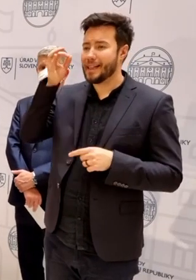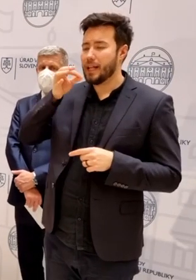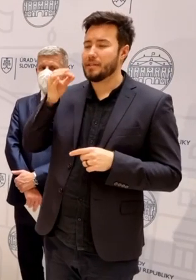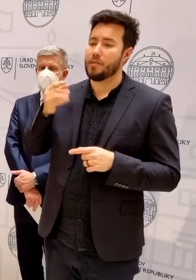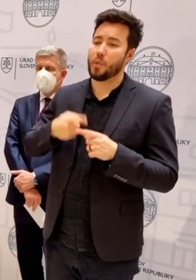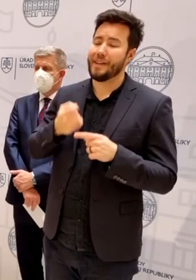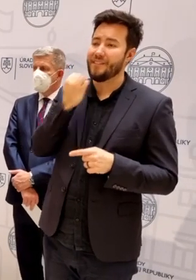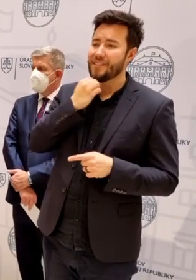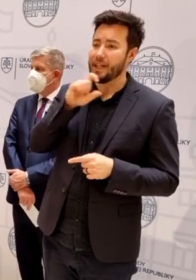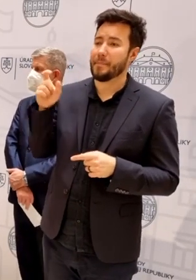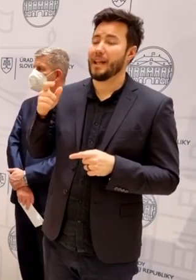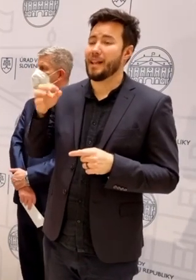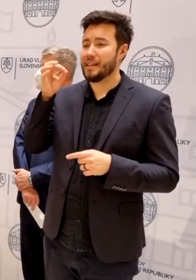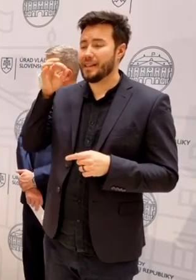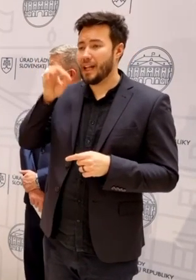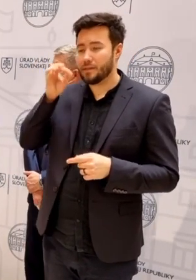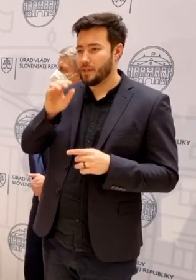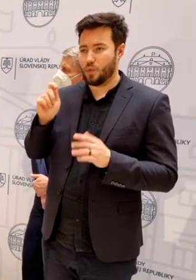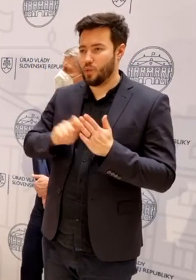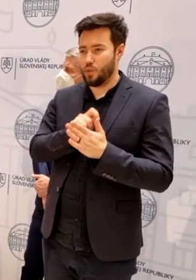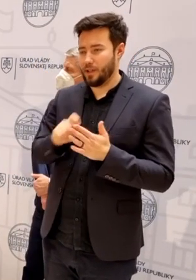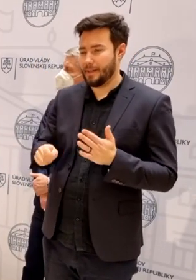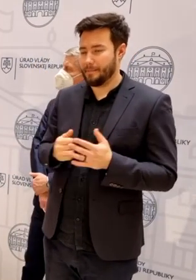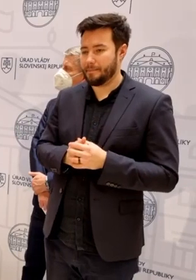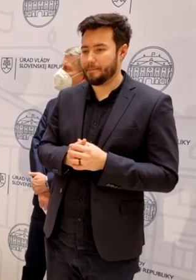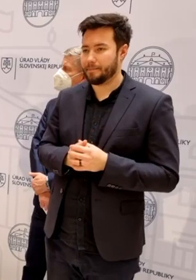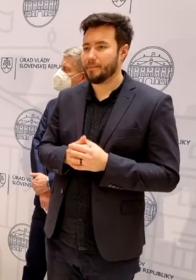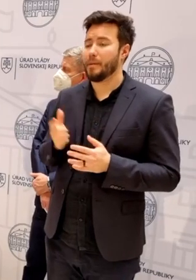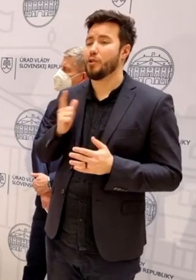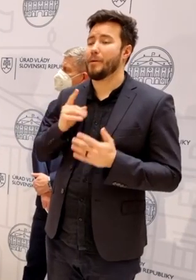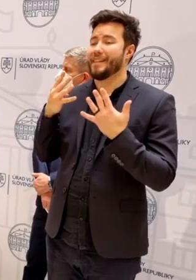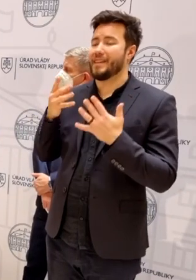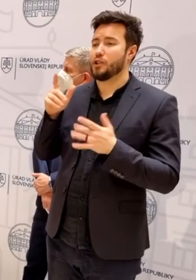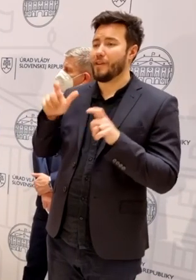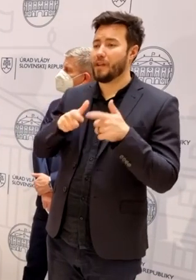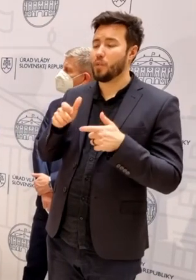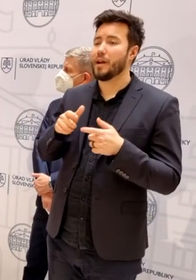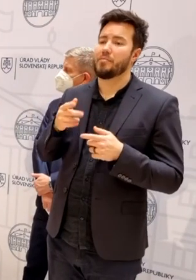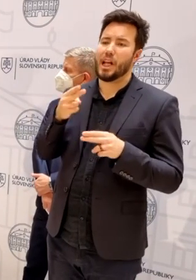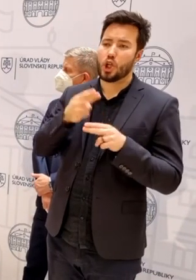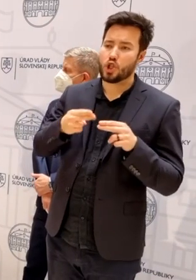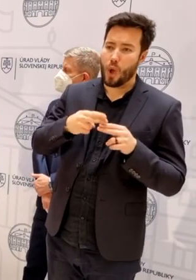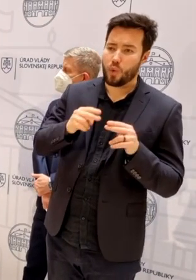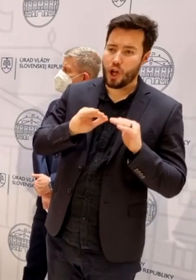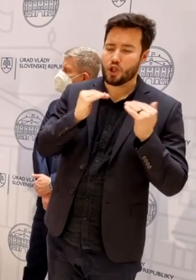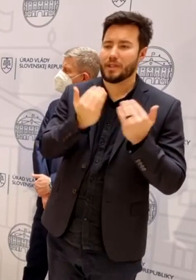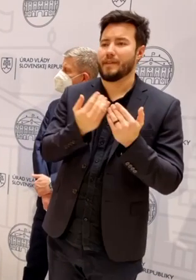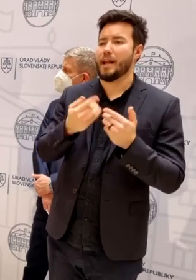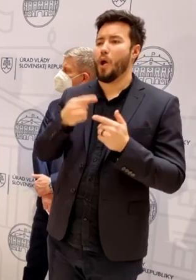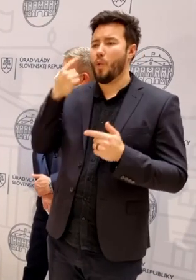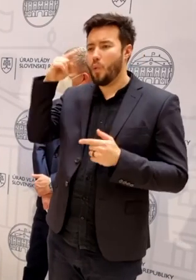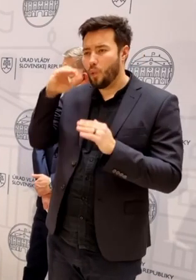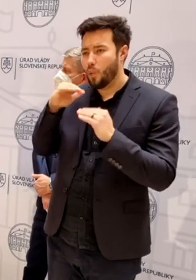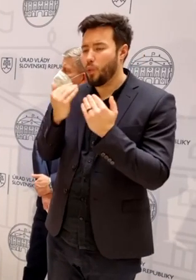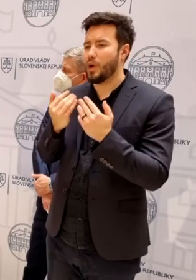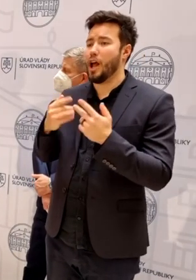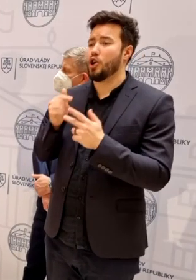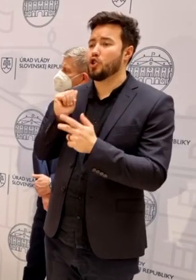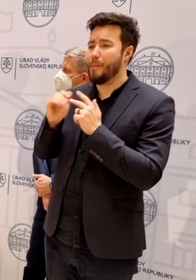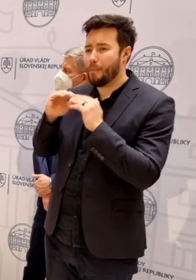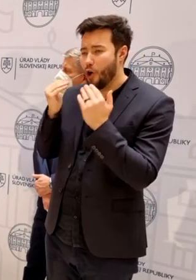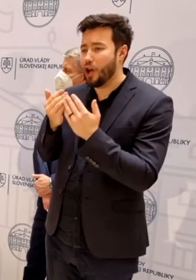od 19.2. zruší režimy v gastro, v kultúre, čo sa týka športu alebo